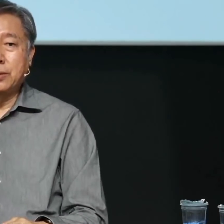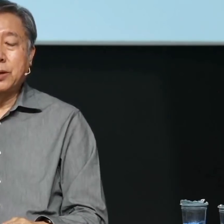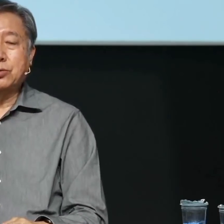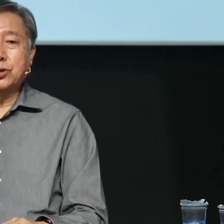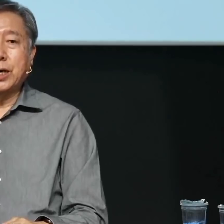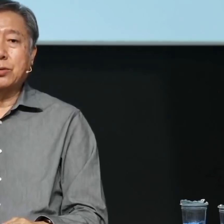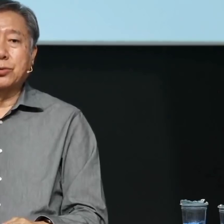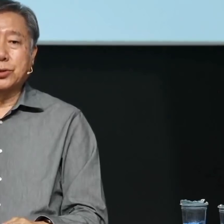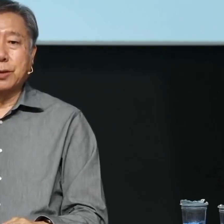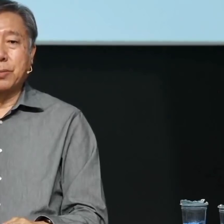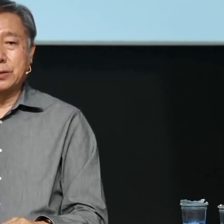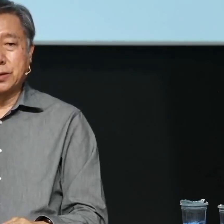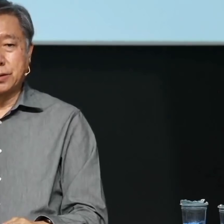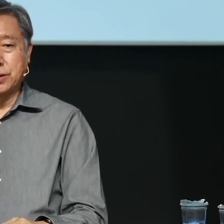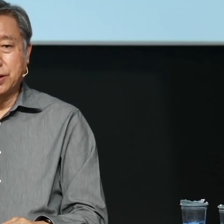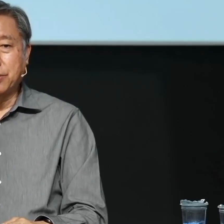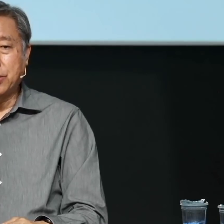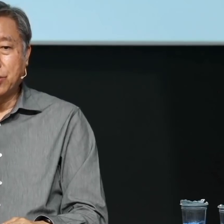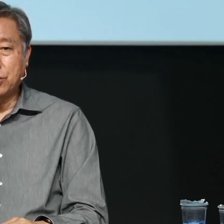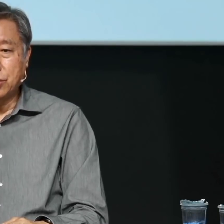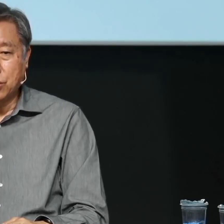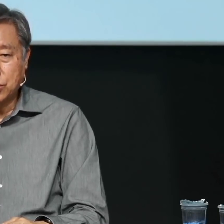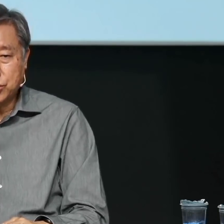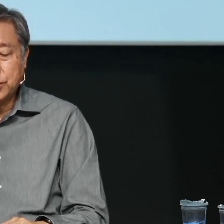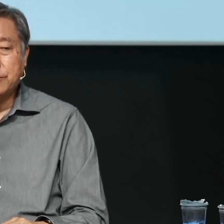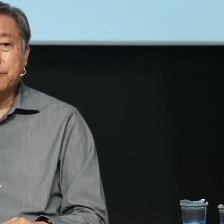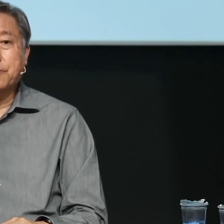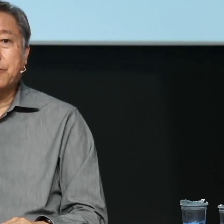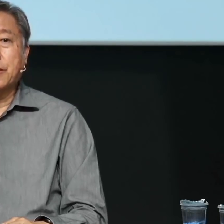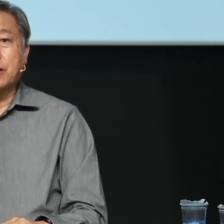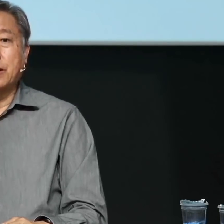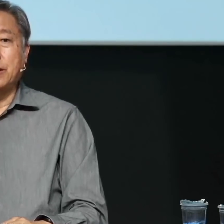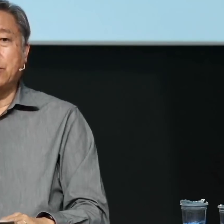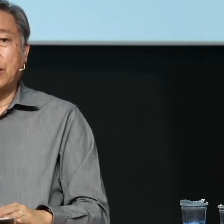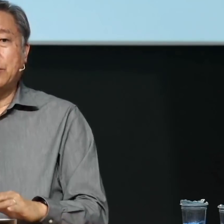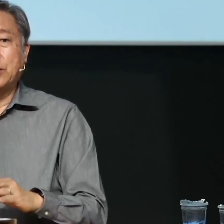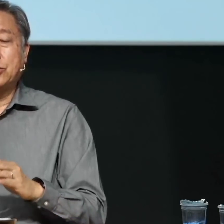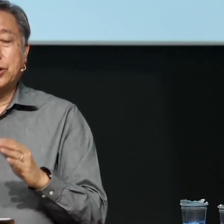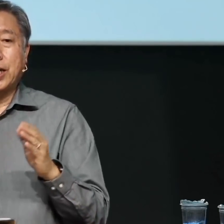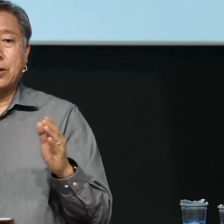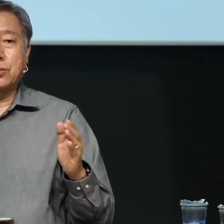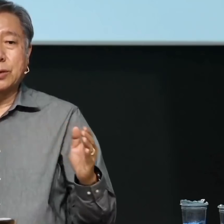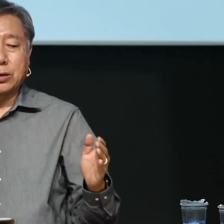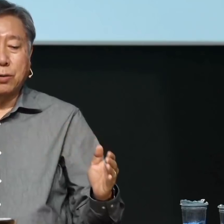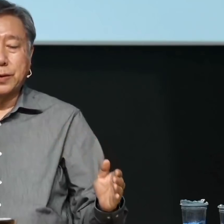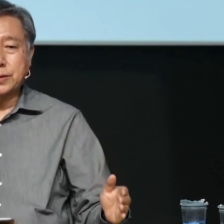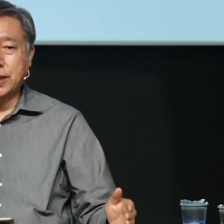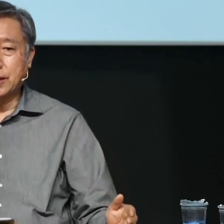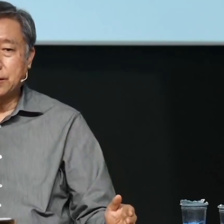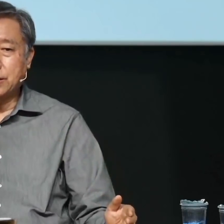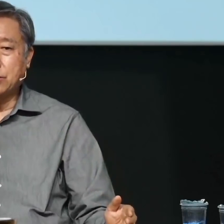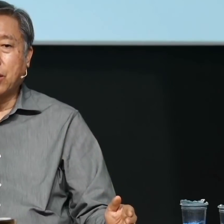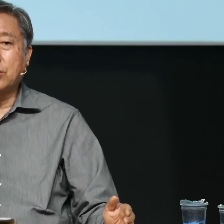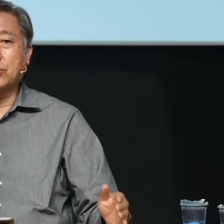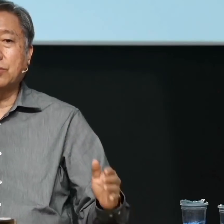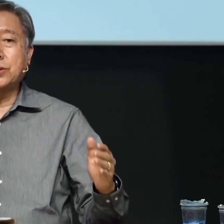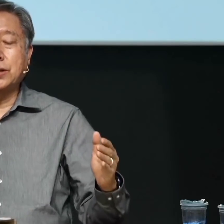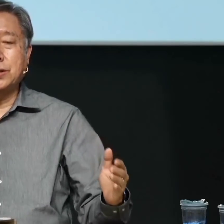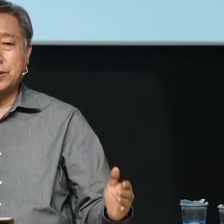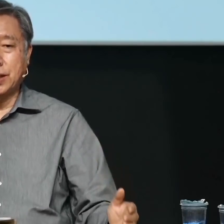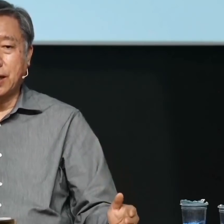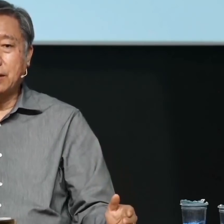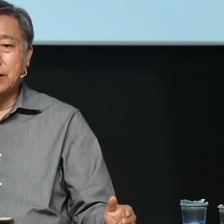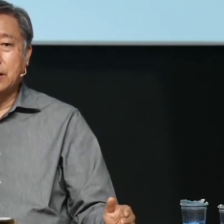do alimento diário do semestre, que terminou hoje, e o alimento diário da nova série que nós